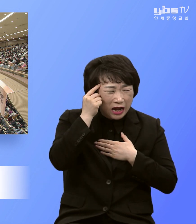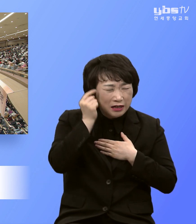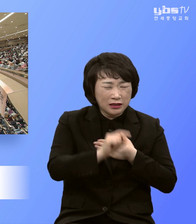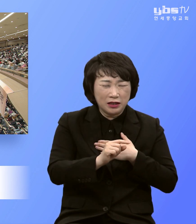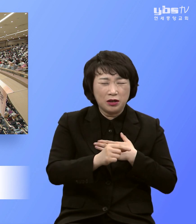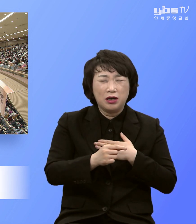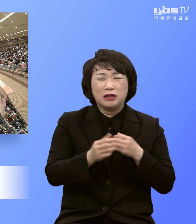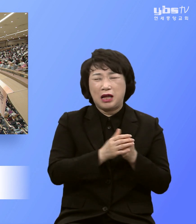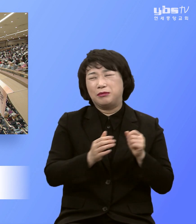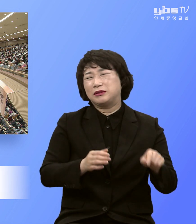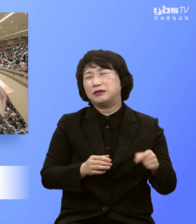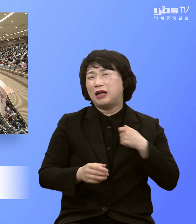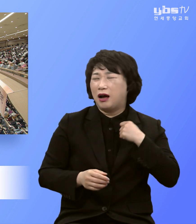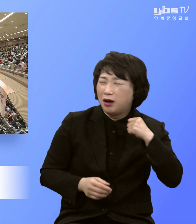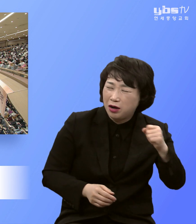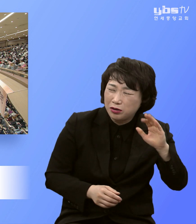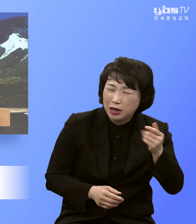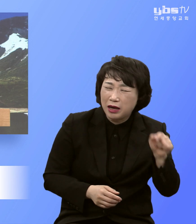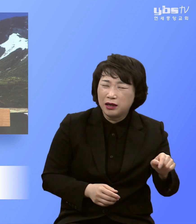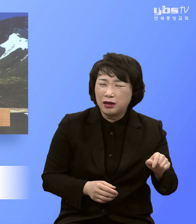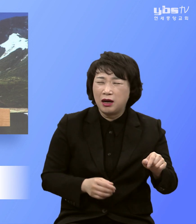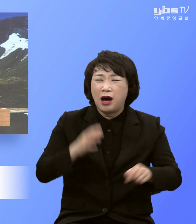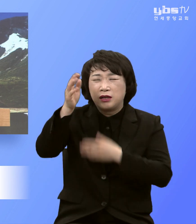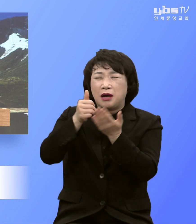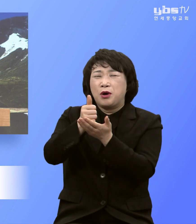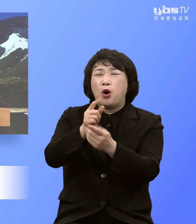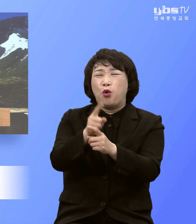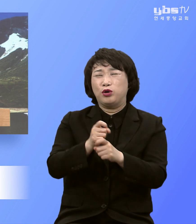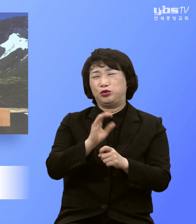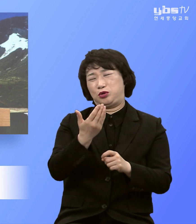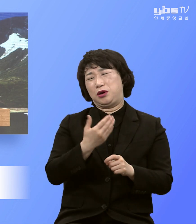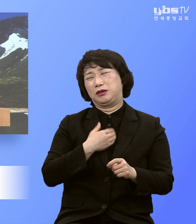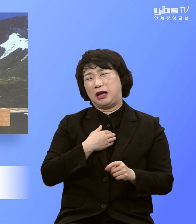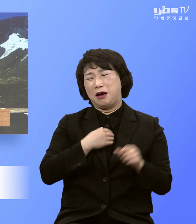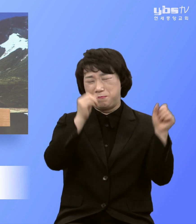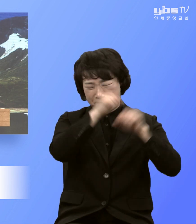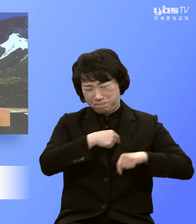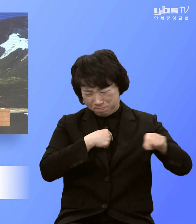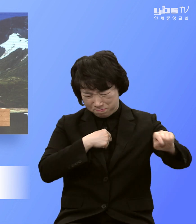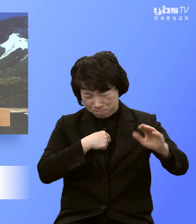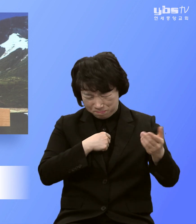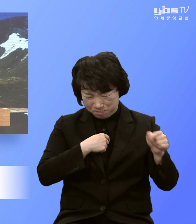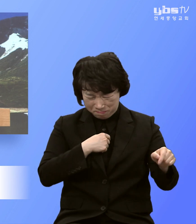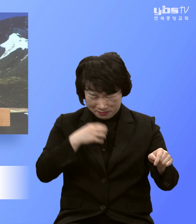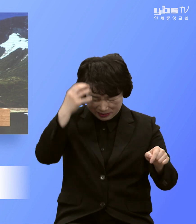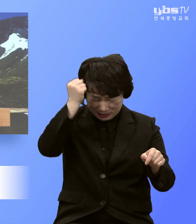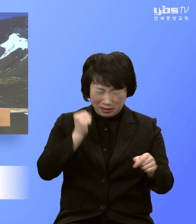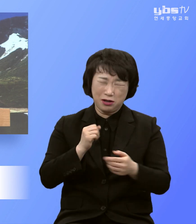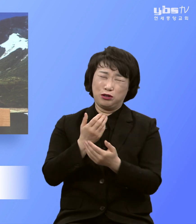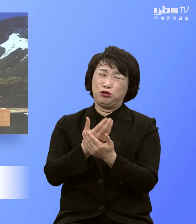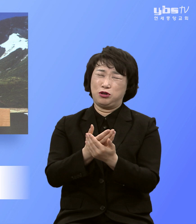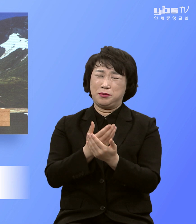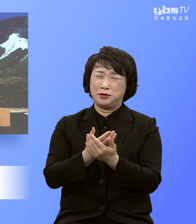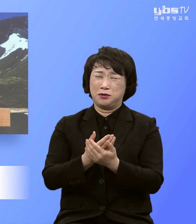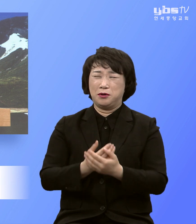정욕과 요구에 의해서 반드시 하나님과 원수가 되어 멸망한다는 사실을 깨닫게